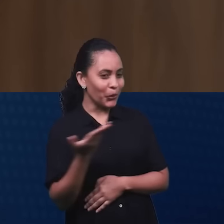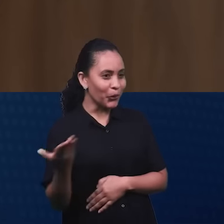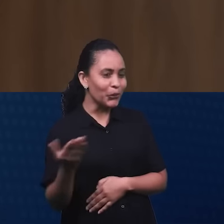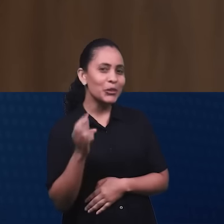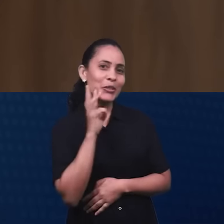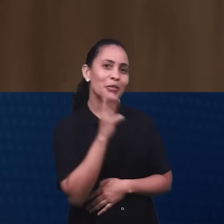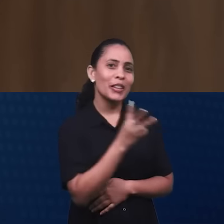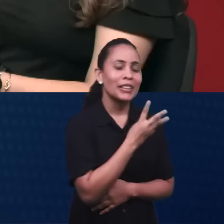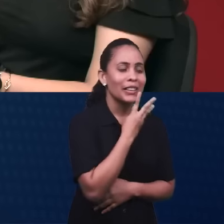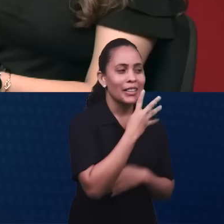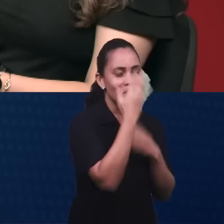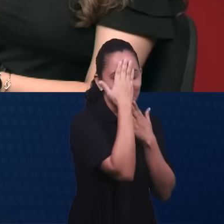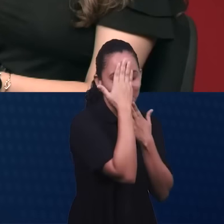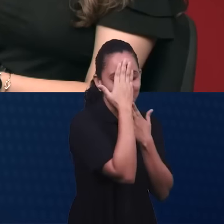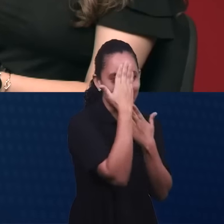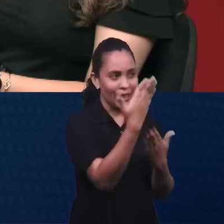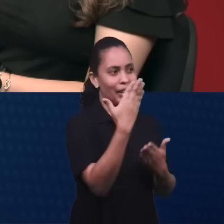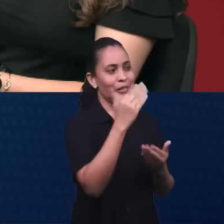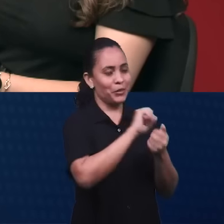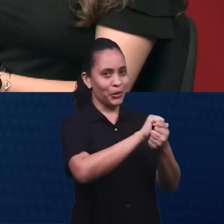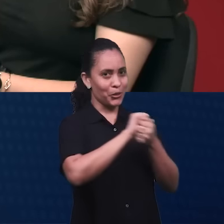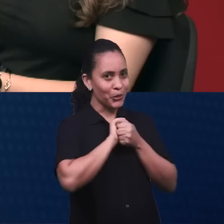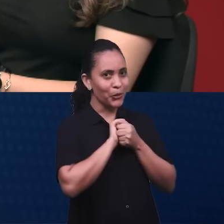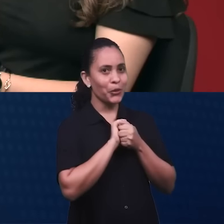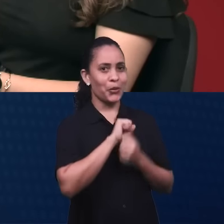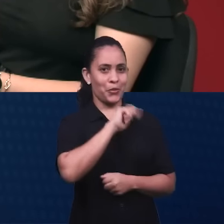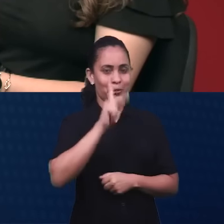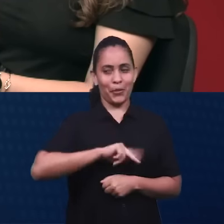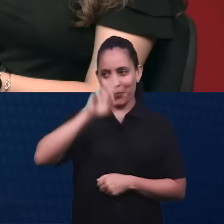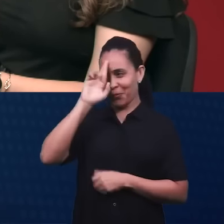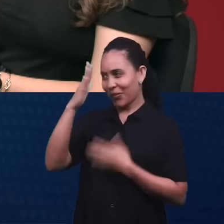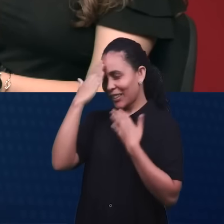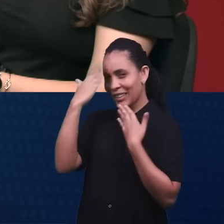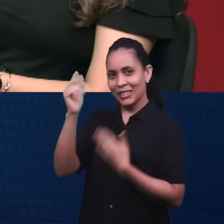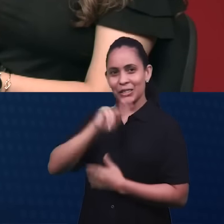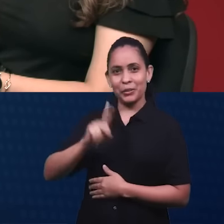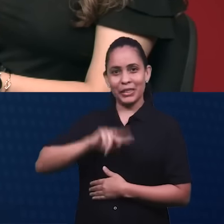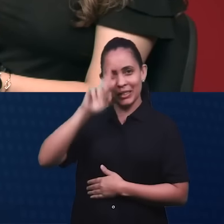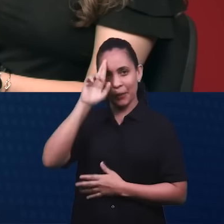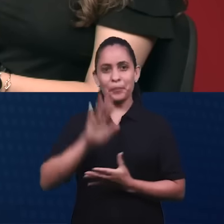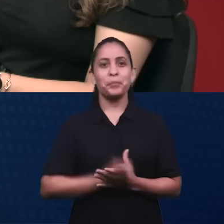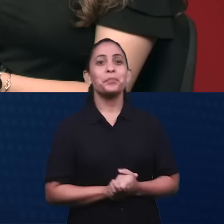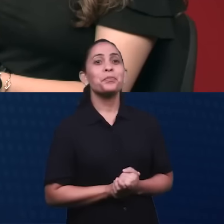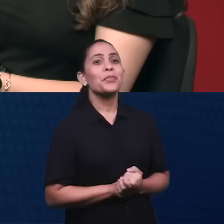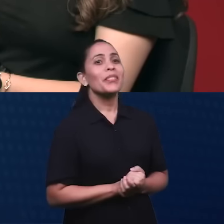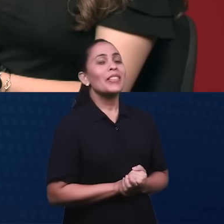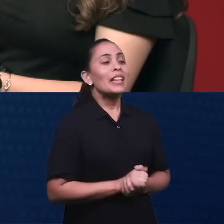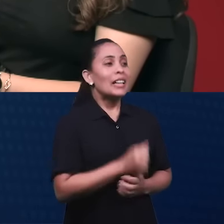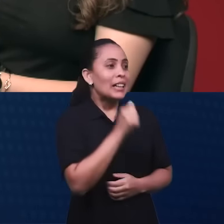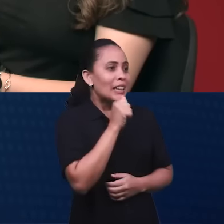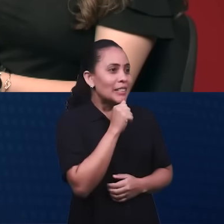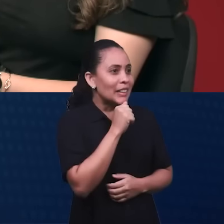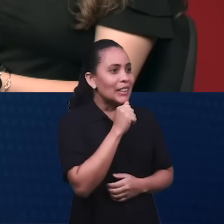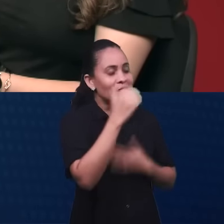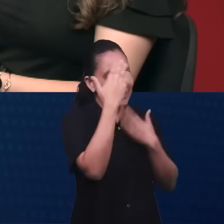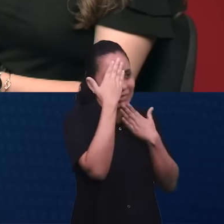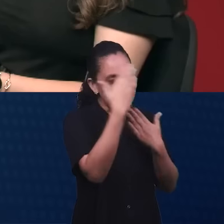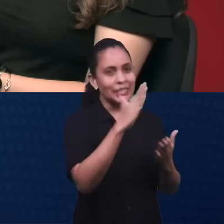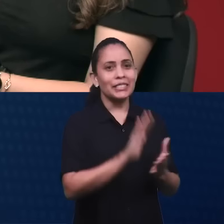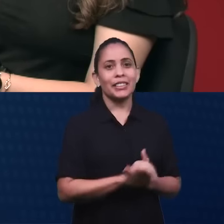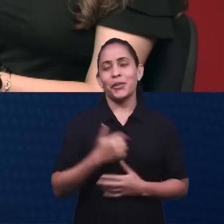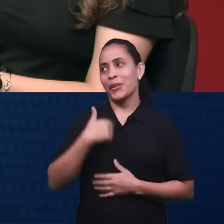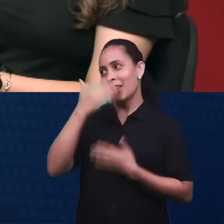aqui. Vanessa, obrigada, minha querida, por estar aqui conosco. Pai do Senhor. Eu que agradeço, a paz do Senhor. Alan, muito obrigada. Pai do Senhor,